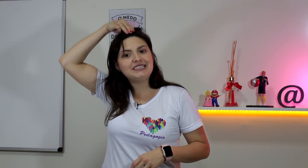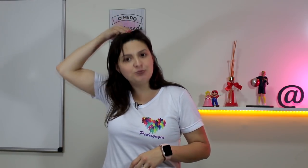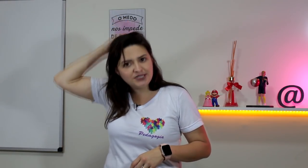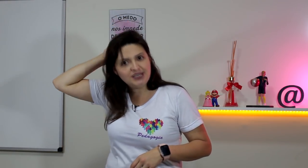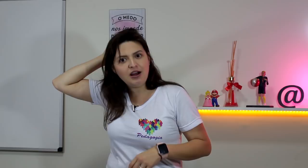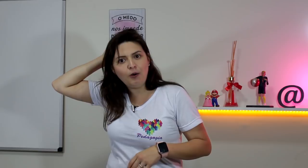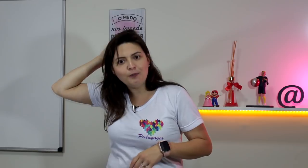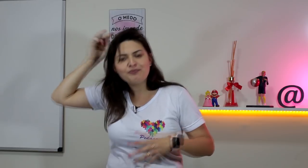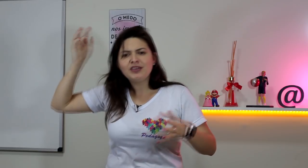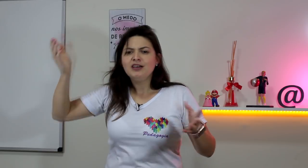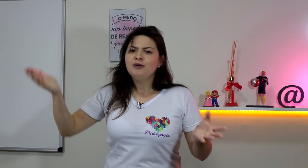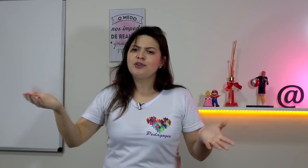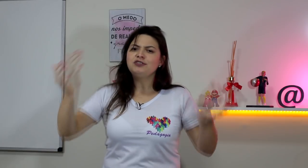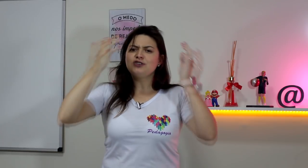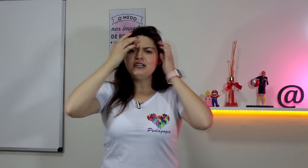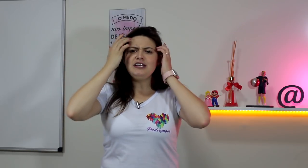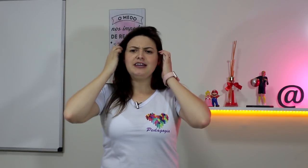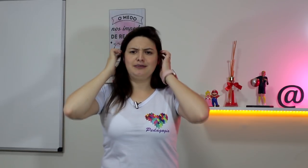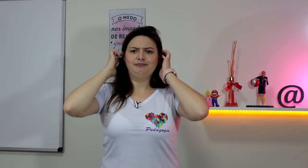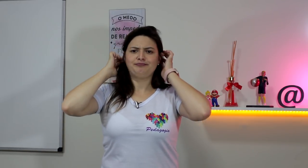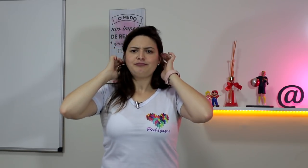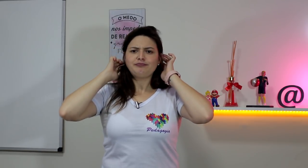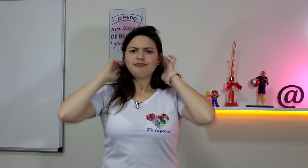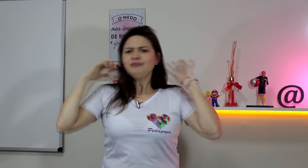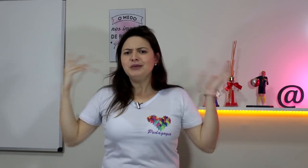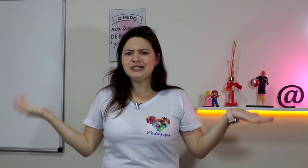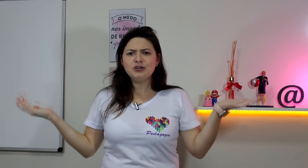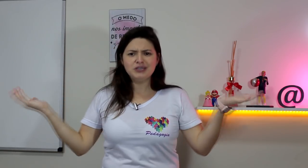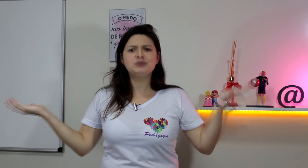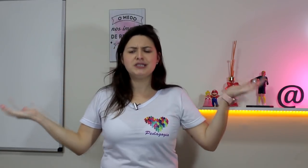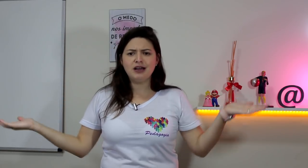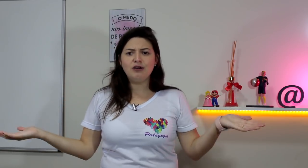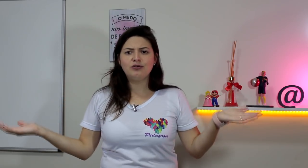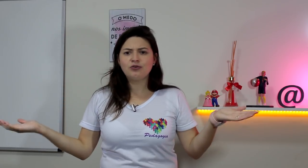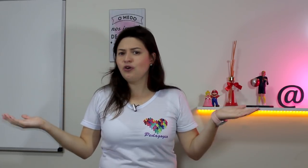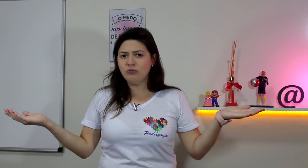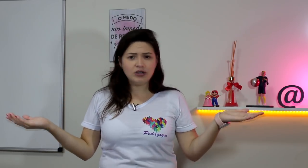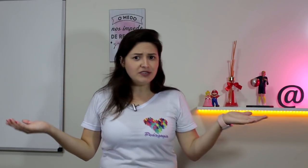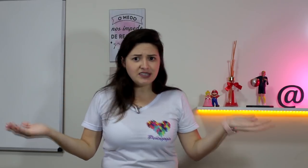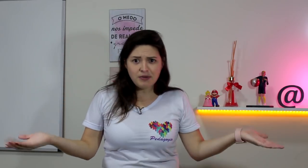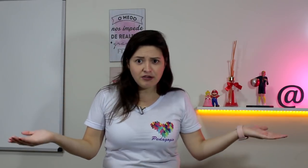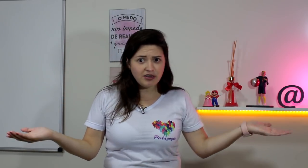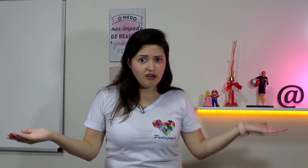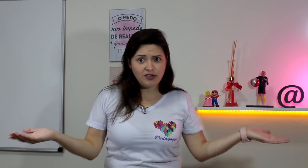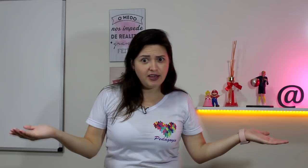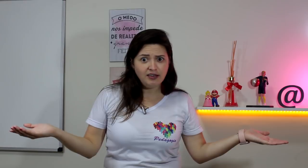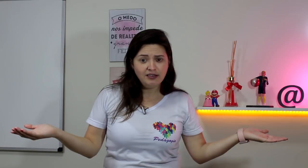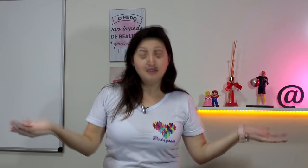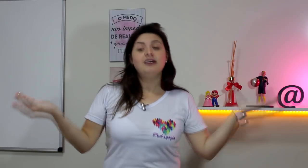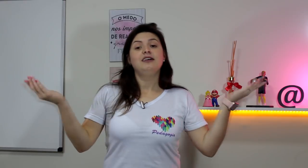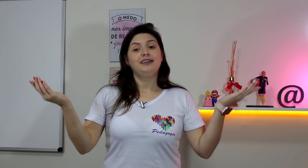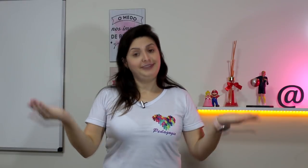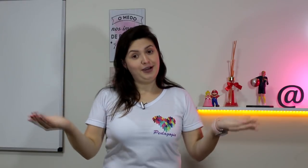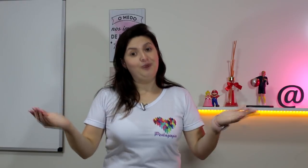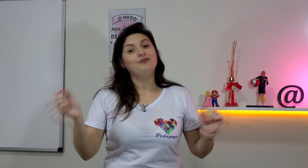mesmo sinal. Professora Aninha, mas é o mesmo sinal? Como que eu vou saber o que é o quê? Então,